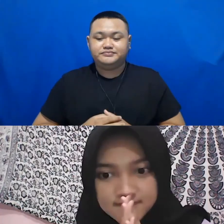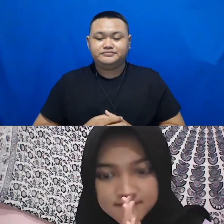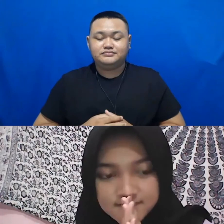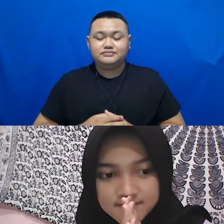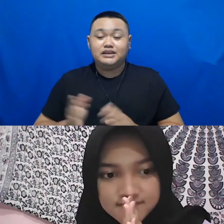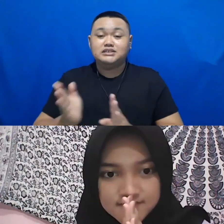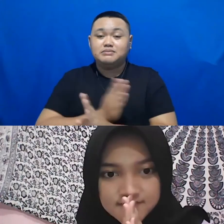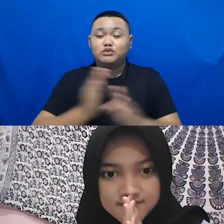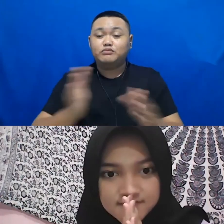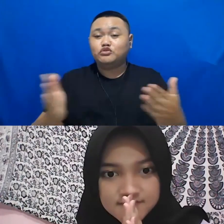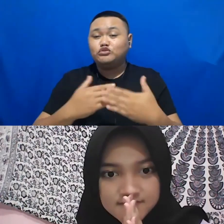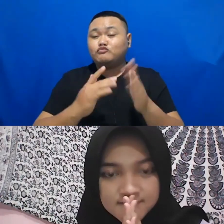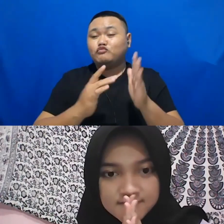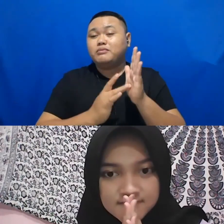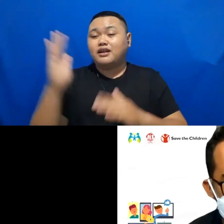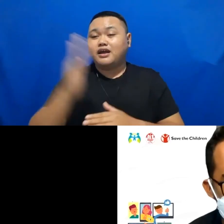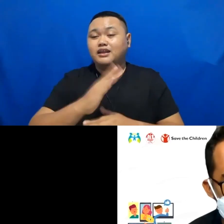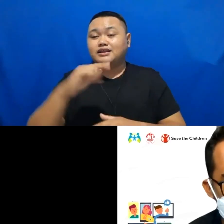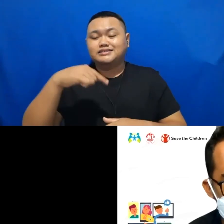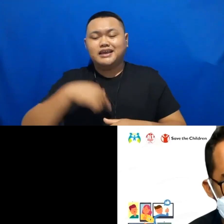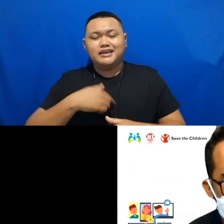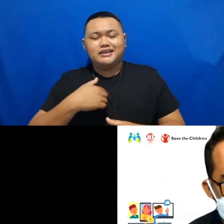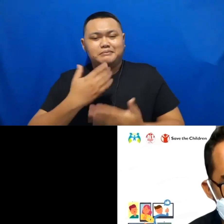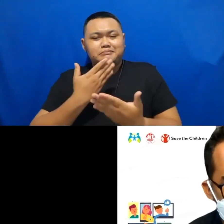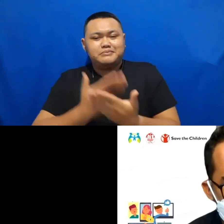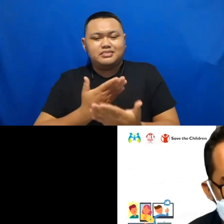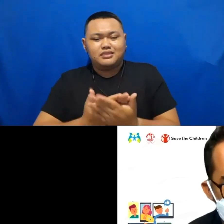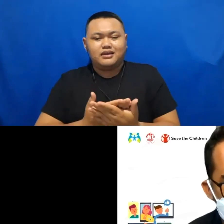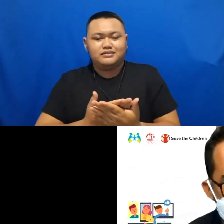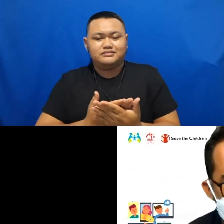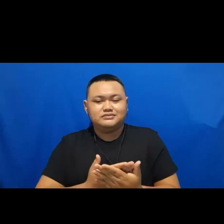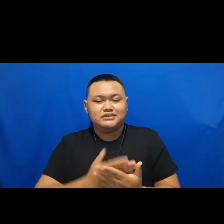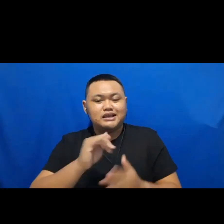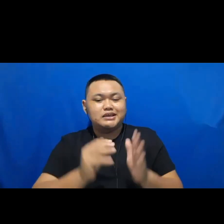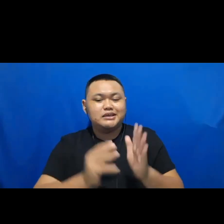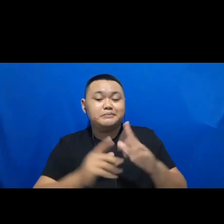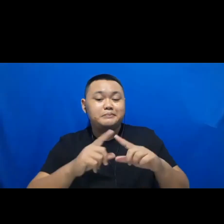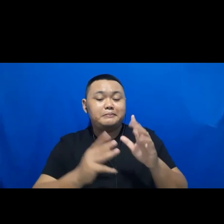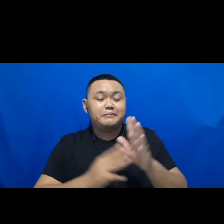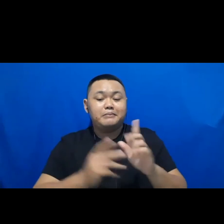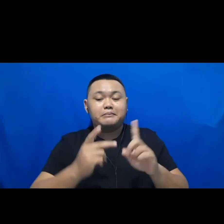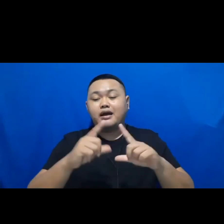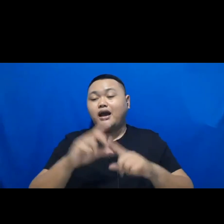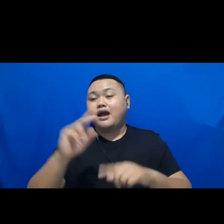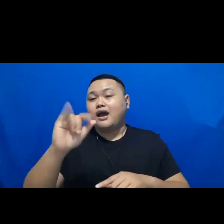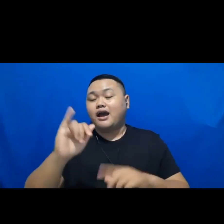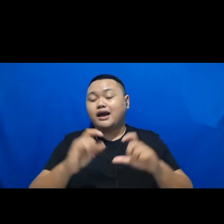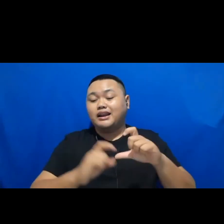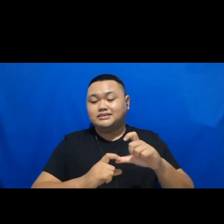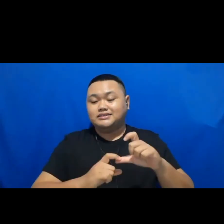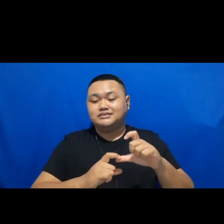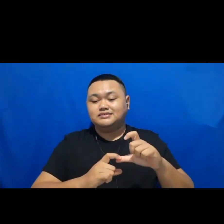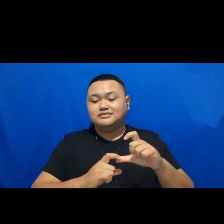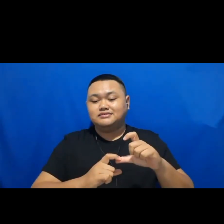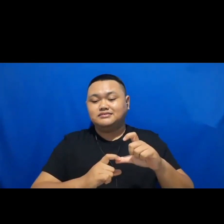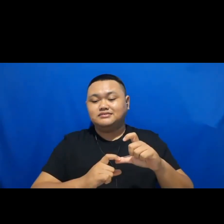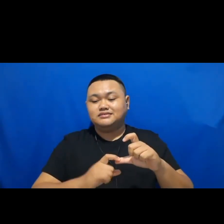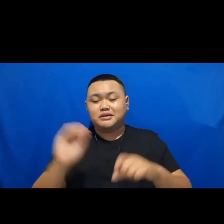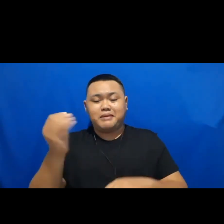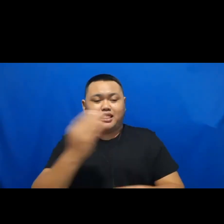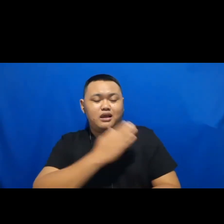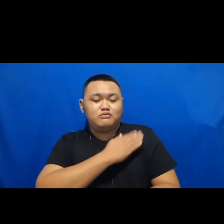boleh itu cengeng. Dan cengeng baik laki-laki dan perempuan sama-sama tidak boleh. Tapi kalau nangis itu boleh, karena itu